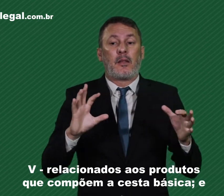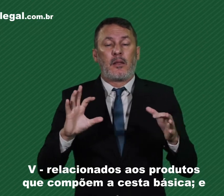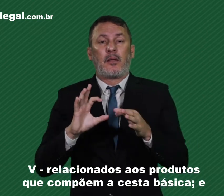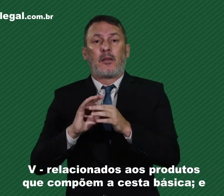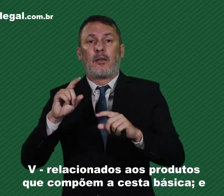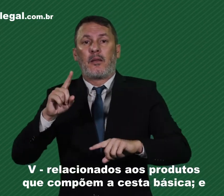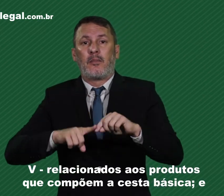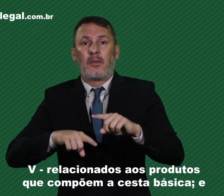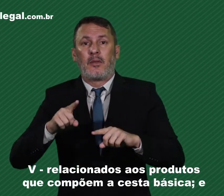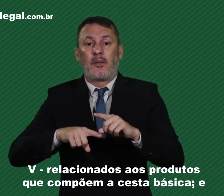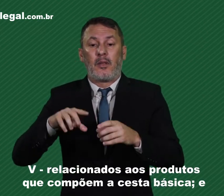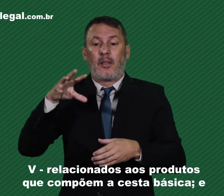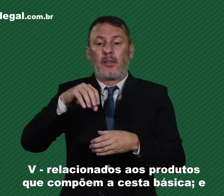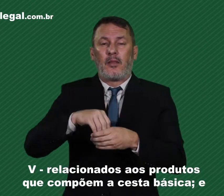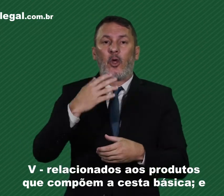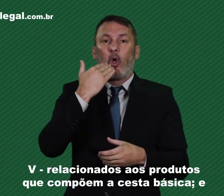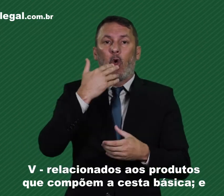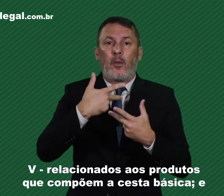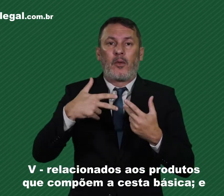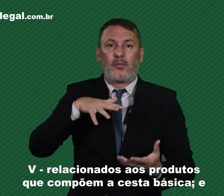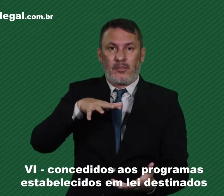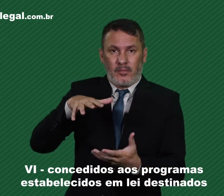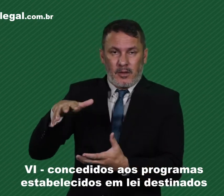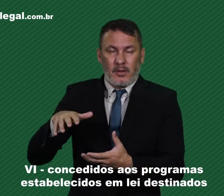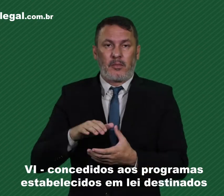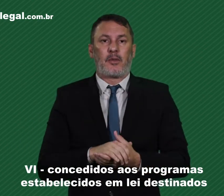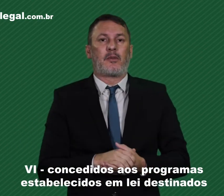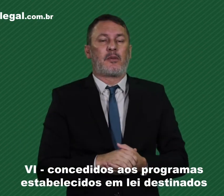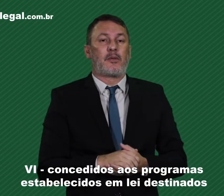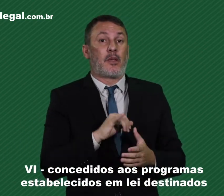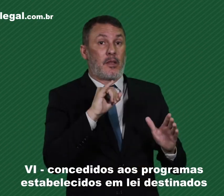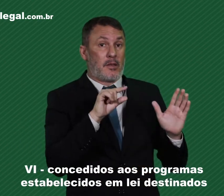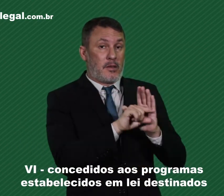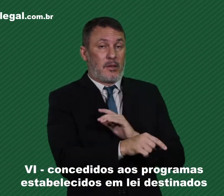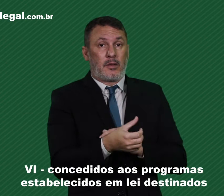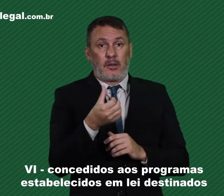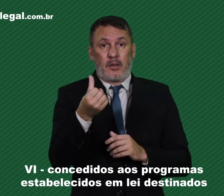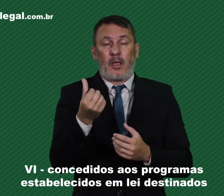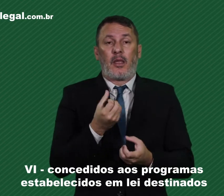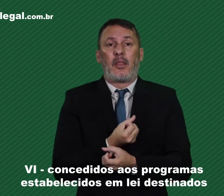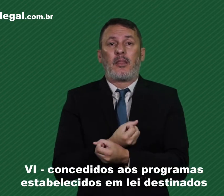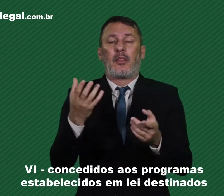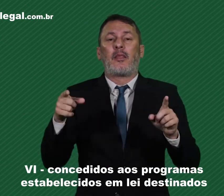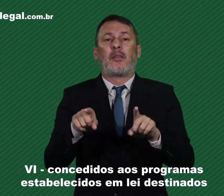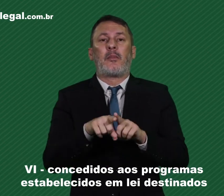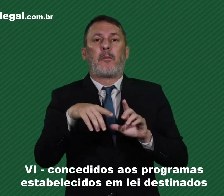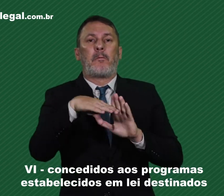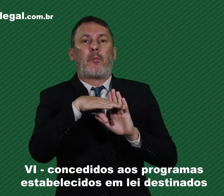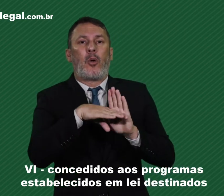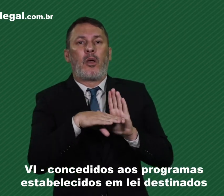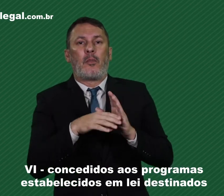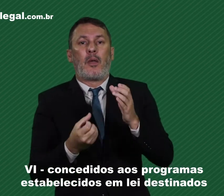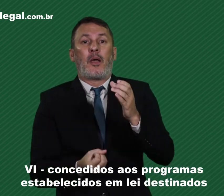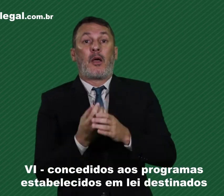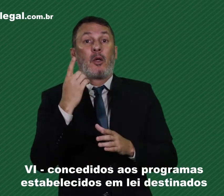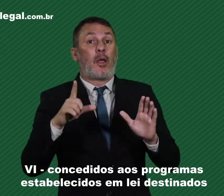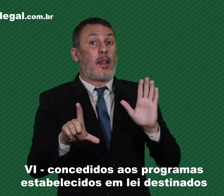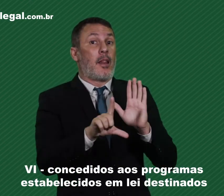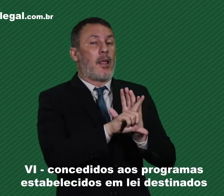produtos que compõem a cesta básica e inciso 6 concedidos aos programas estabelecidos em lei